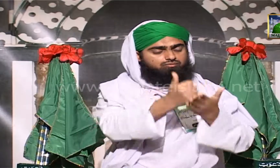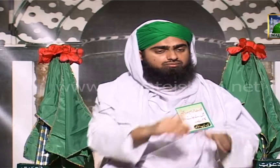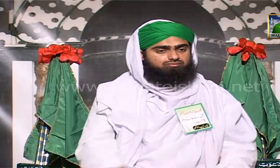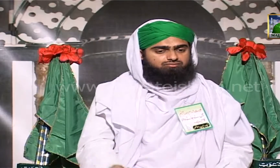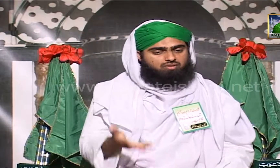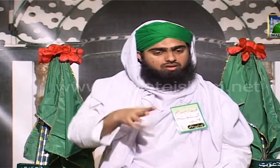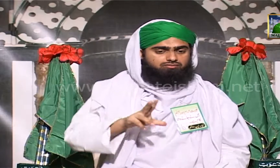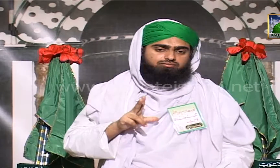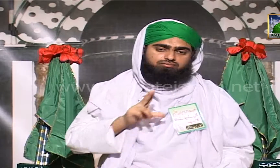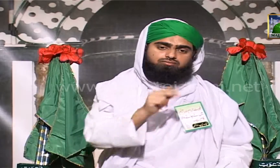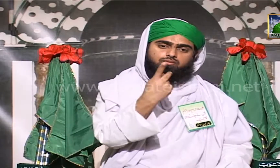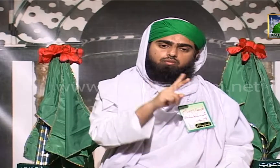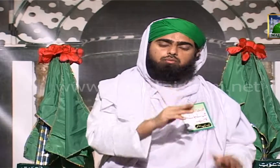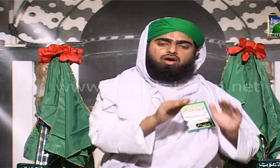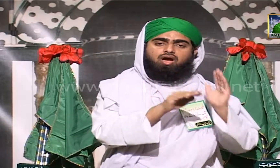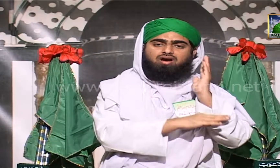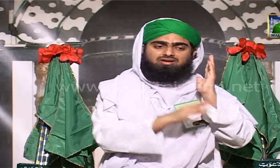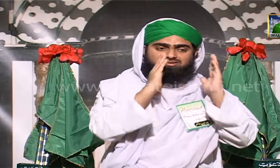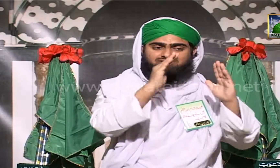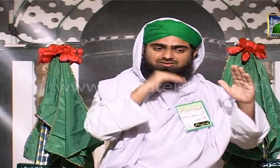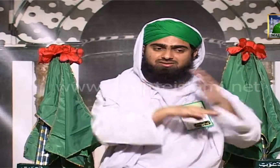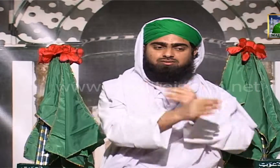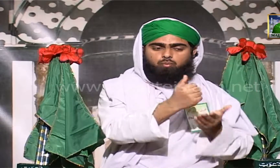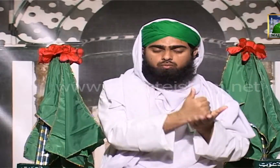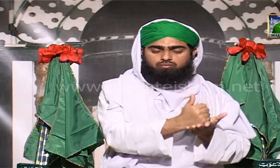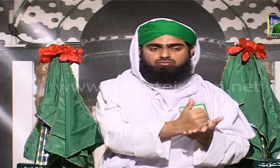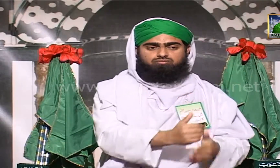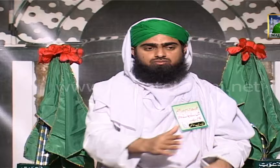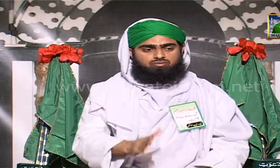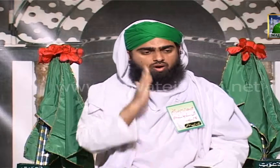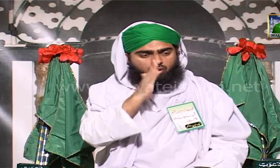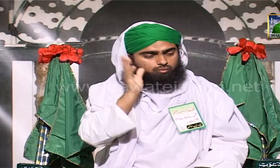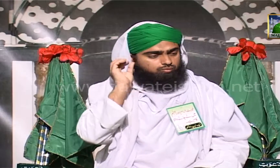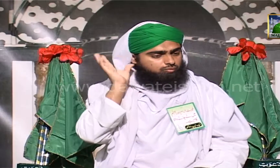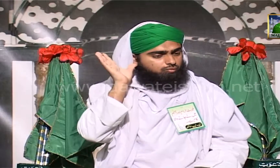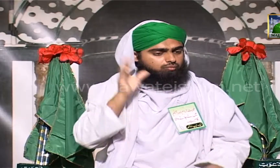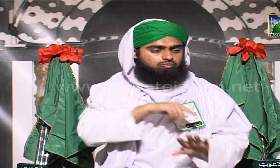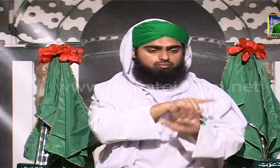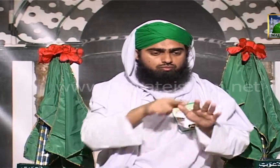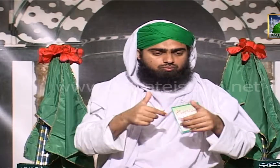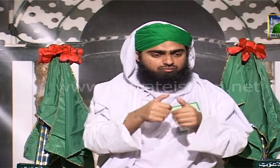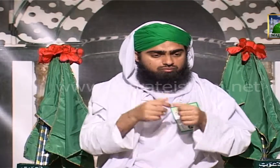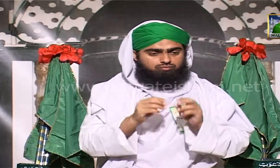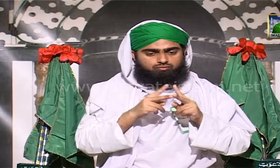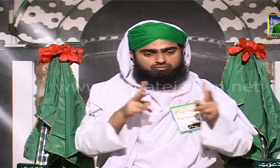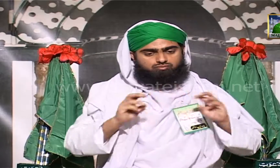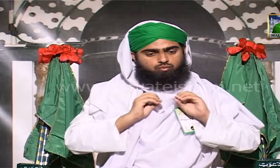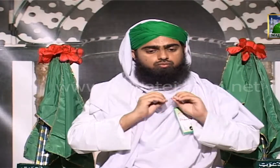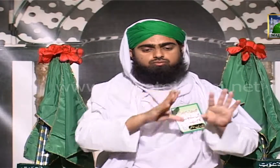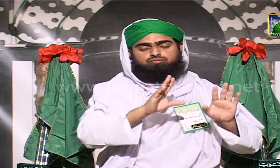رکھا اور خرقہ درویشی کے موافق اپنے اشغال و اوراد میں مشغول رہا۔ تو اس طرح میرے